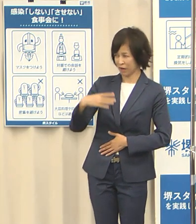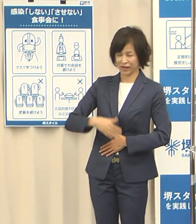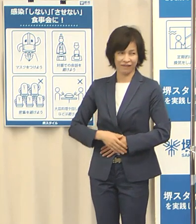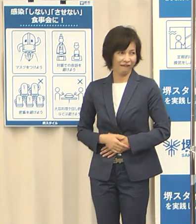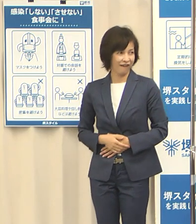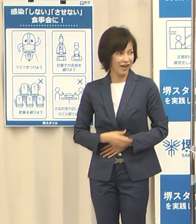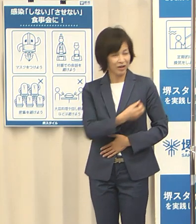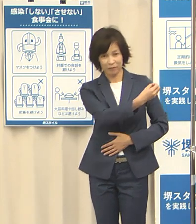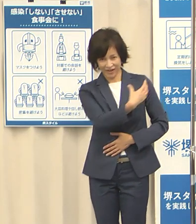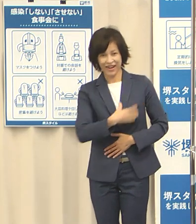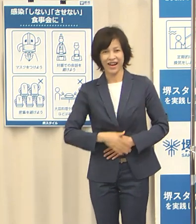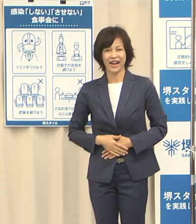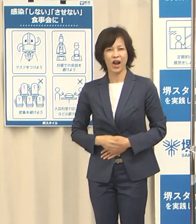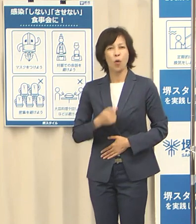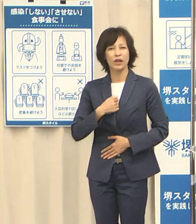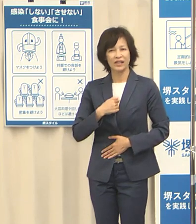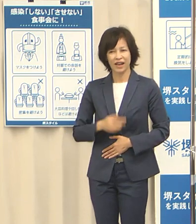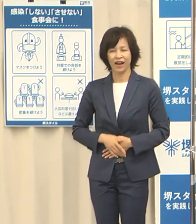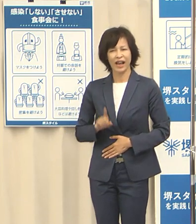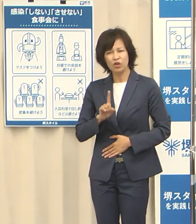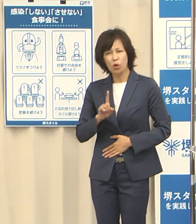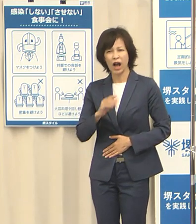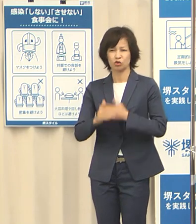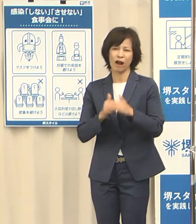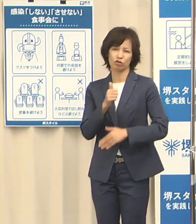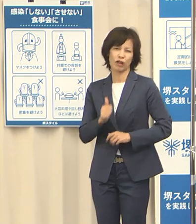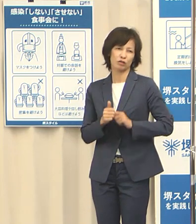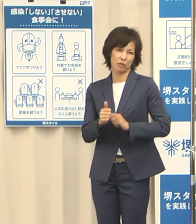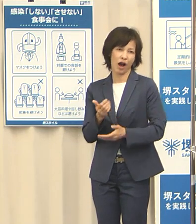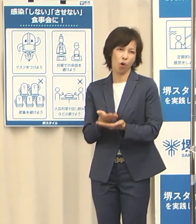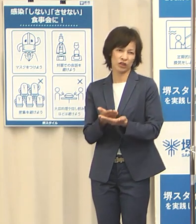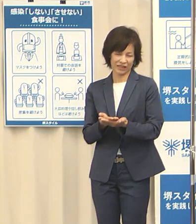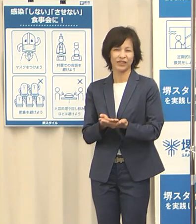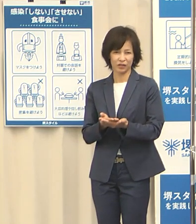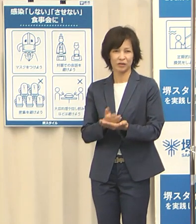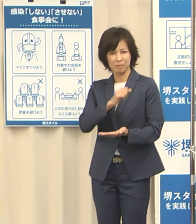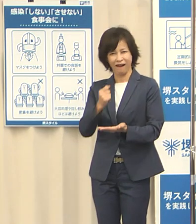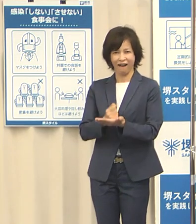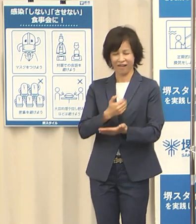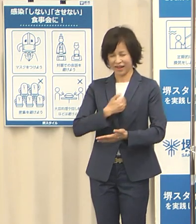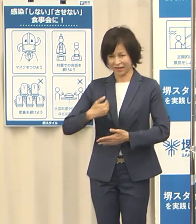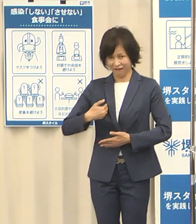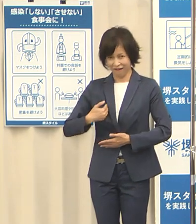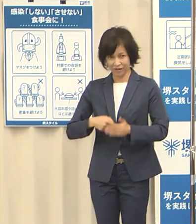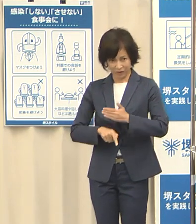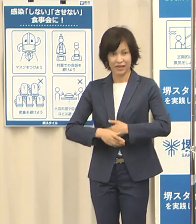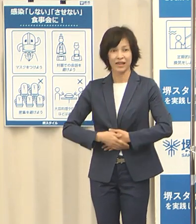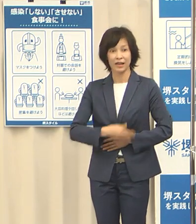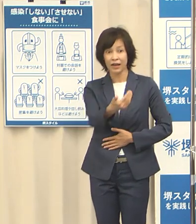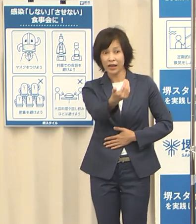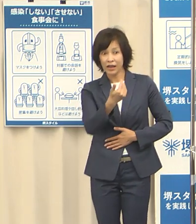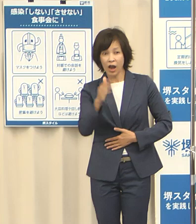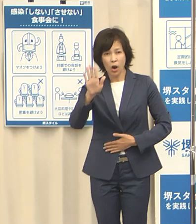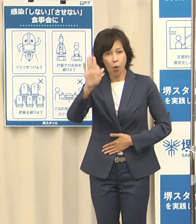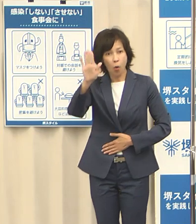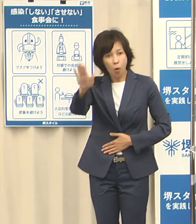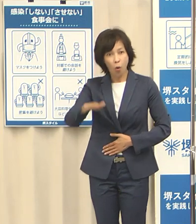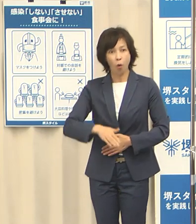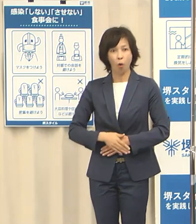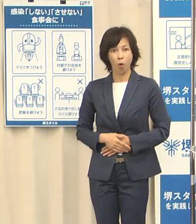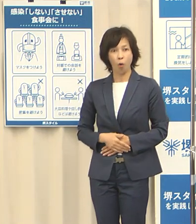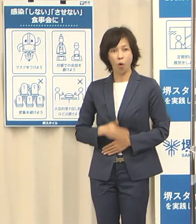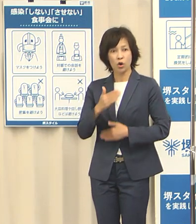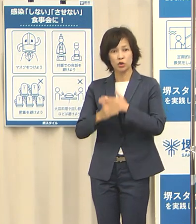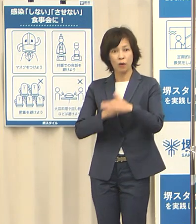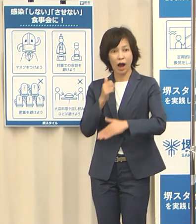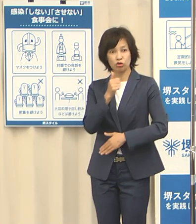はい、もう私がずっとなんとかできないかということを伝えてきたのが実ったということです。 あと、今後どれくらいまでこう手話